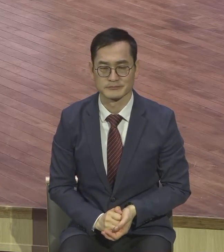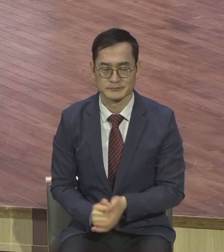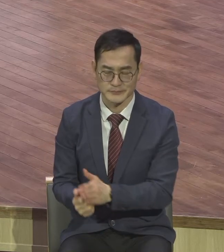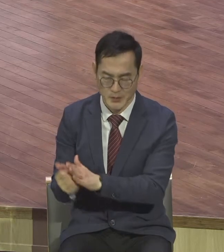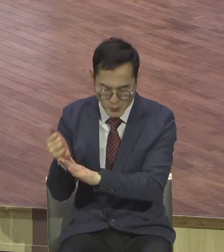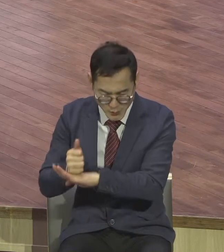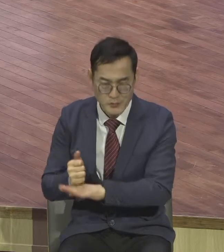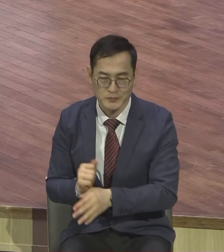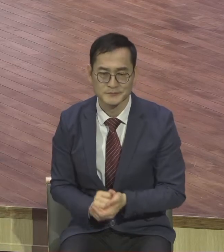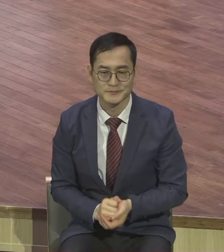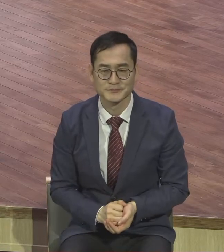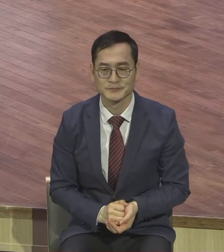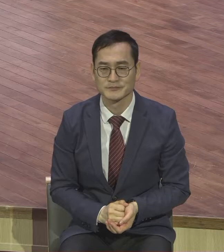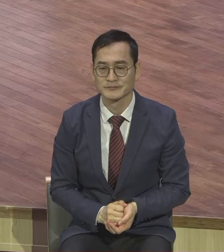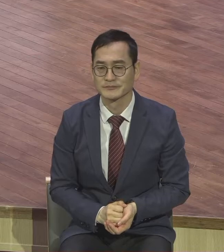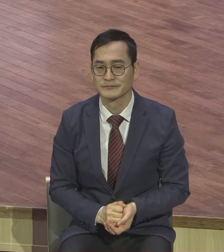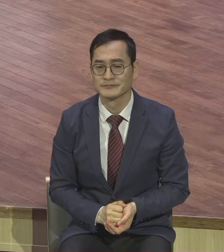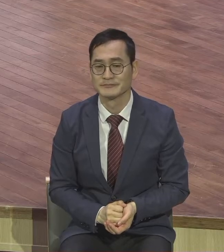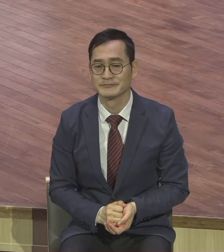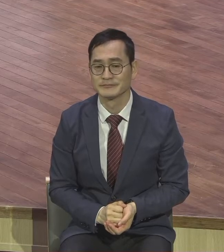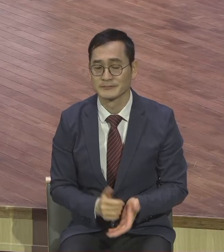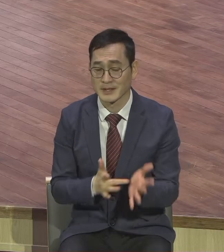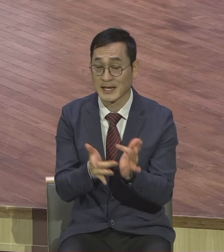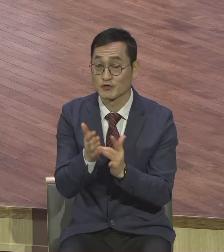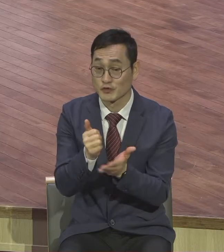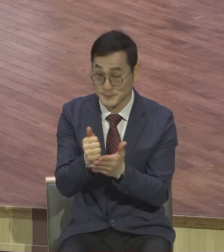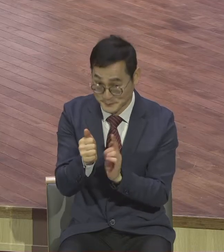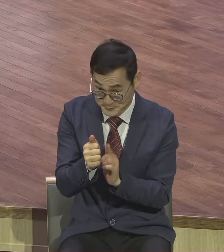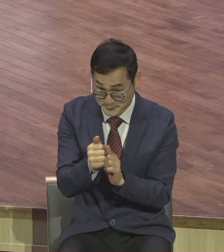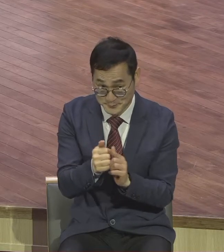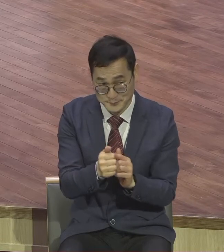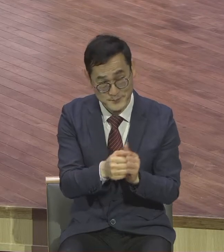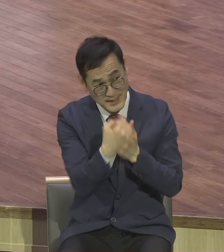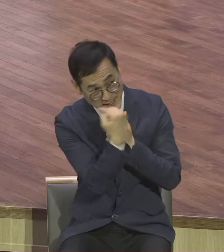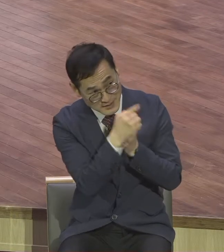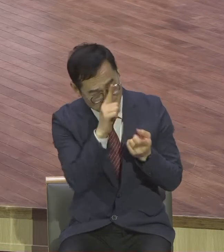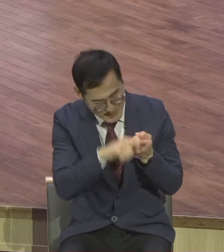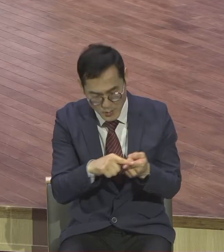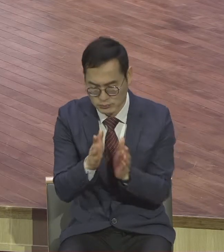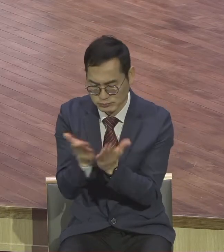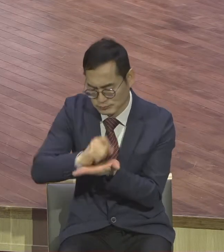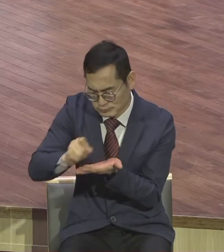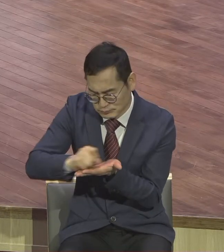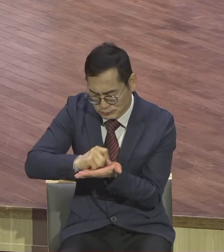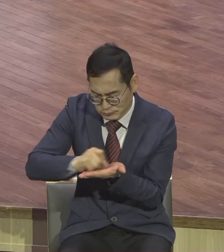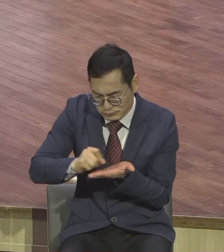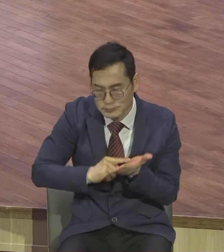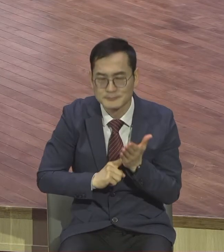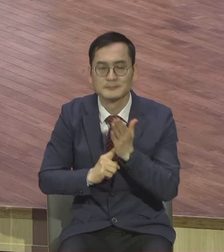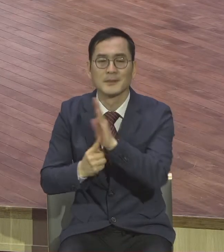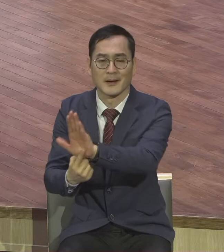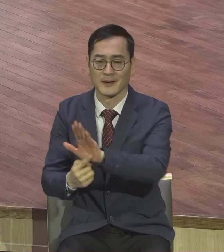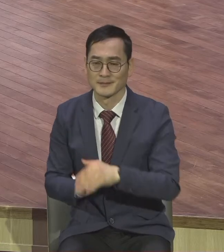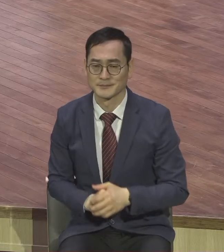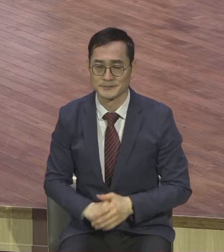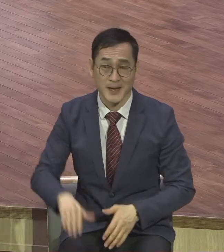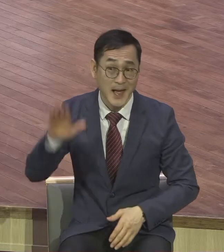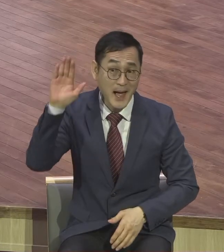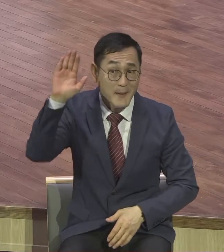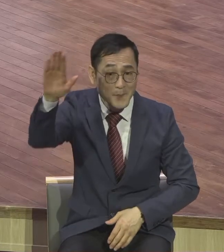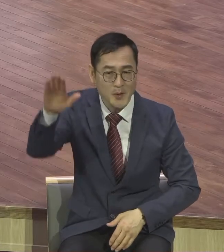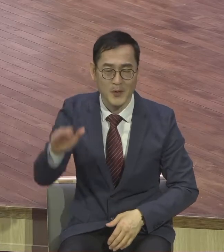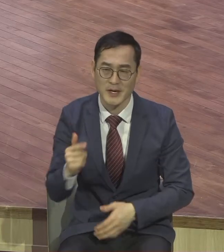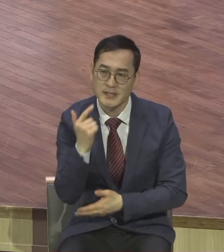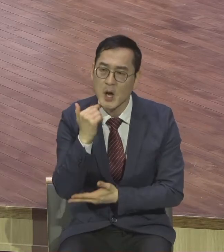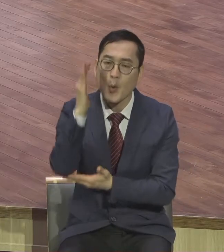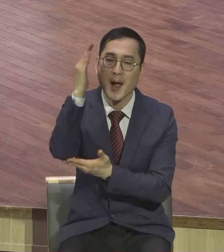그러면서 예수님의 가르침을 사실적으로 증거했습니다 장차 임할 영광과 심판을